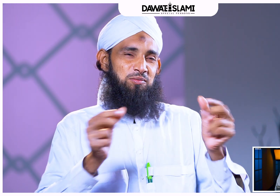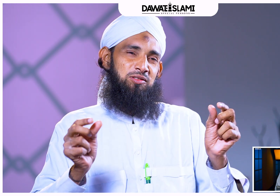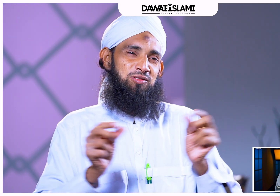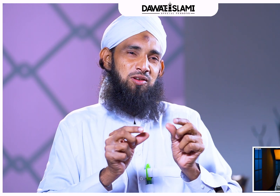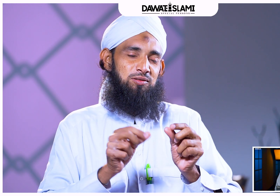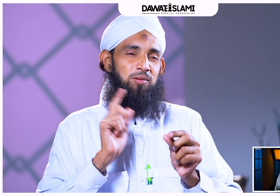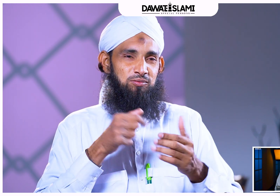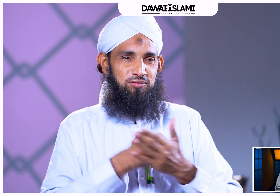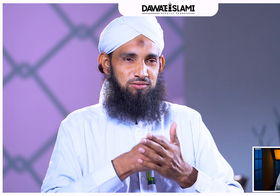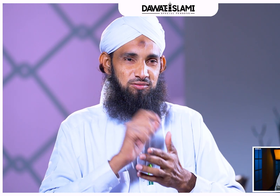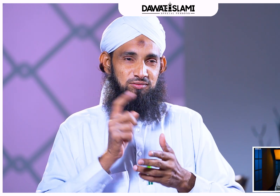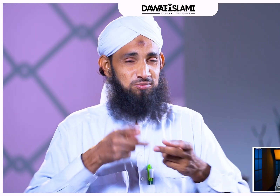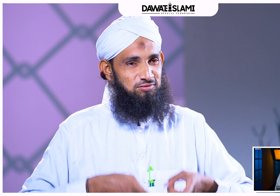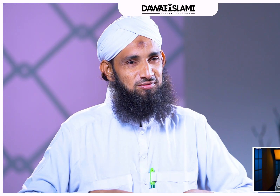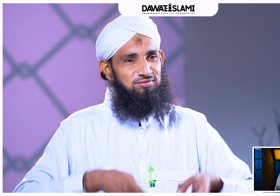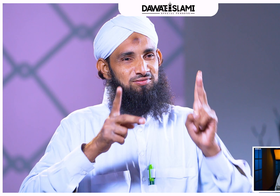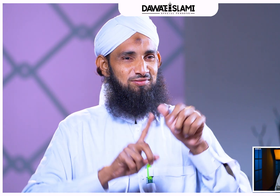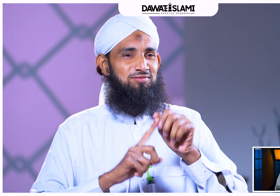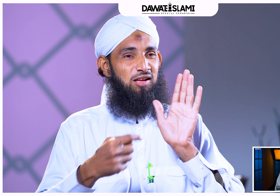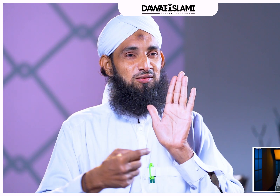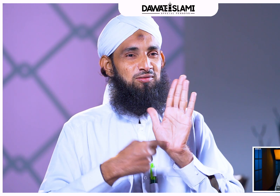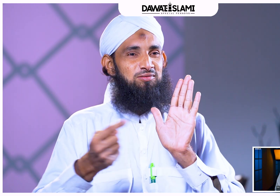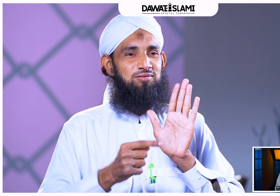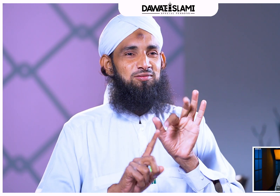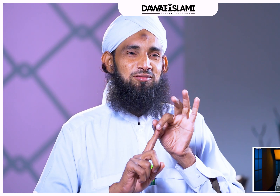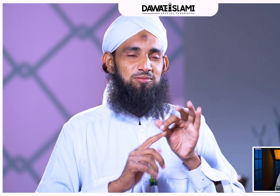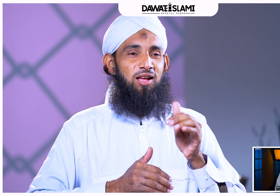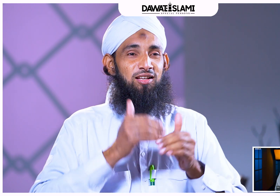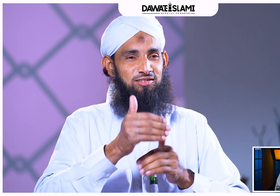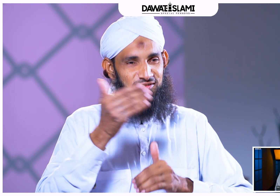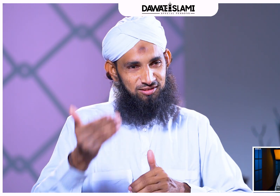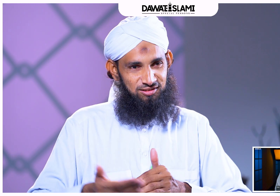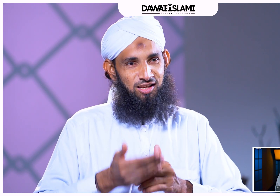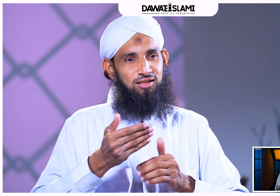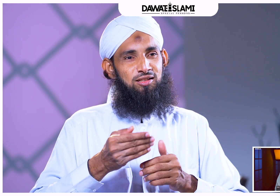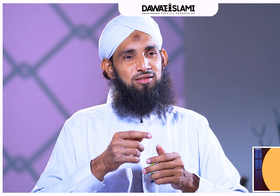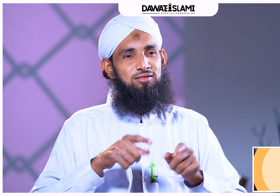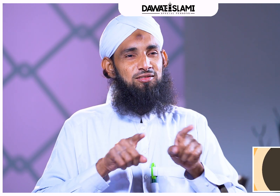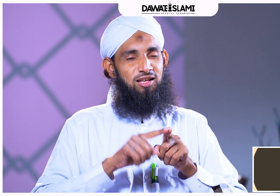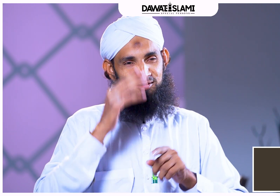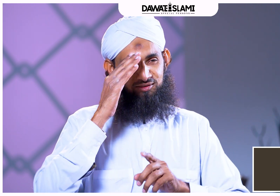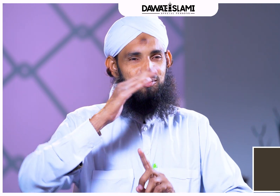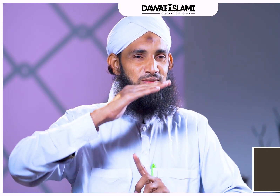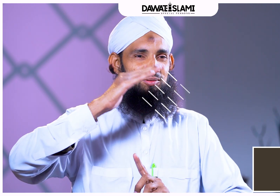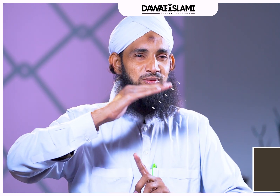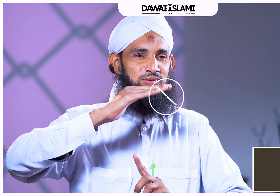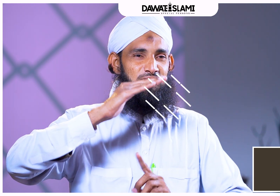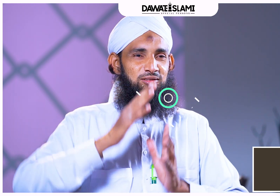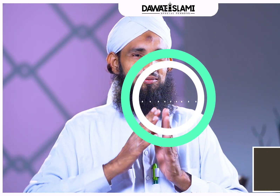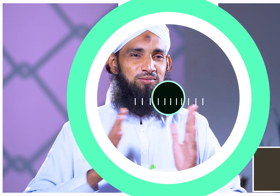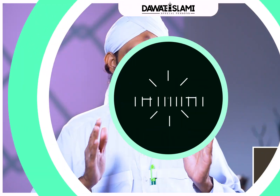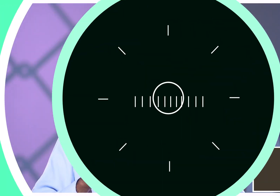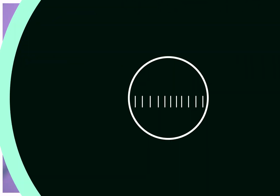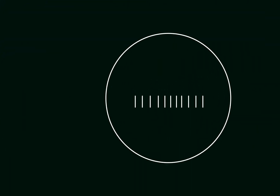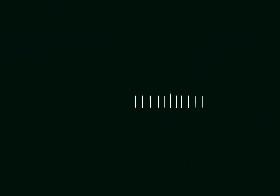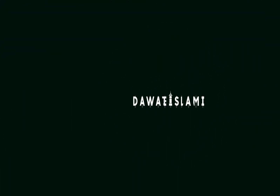ہی۔ ویڈیو کو شیئر بھی کریں، چینل کو سبسکرائب بھی کر لیجئے، اور نیکسٹ ویڈیو میں ملتے ہیں ایک نئے ٹاپک کے ساتھ۔ السلام علیکم ورحمۃ اللہ وبرکاتہ۔